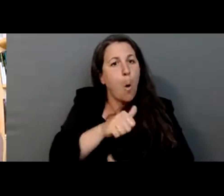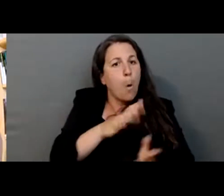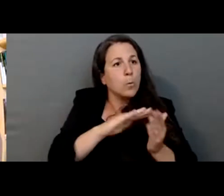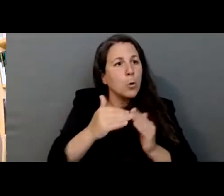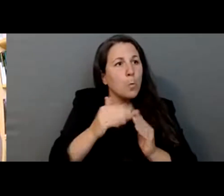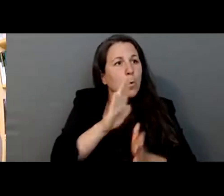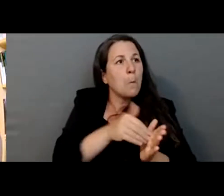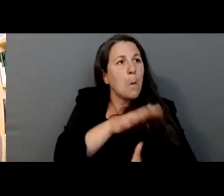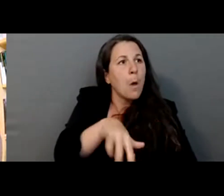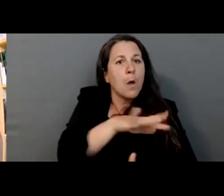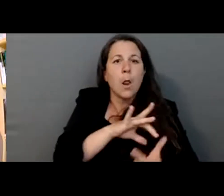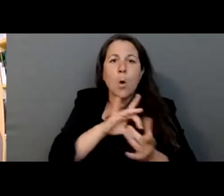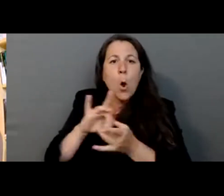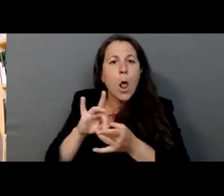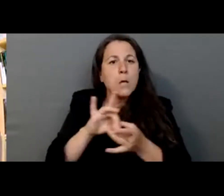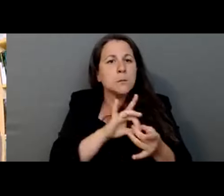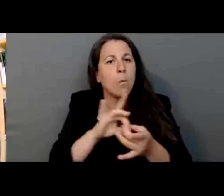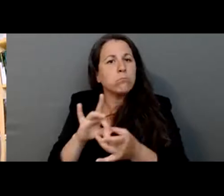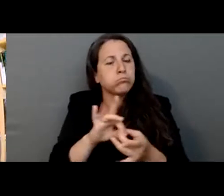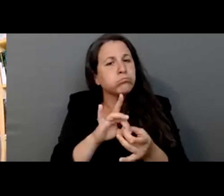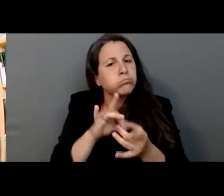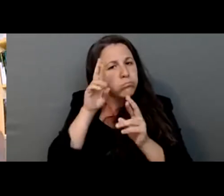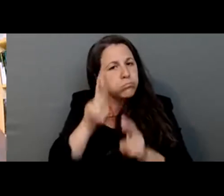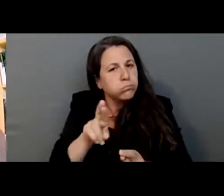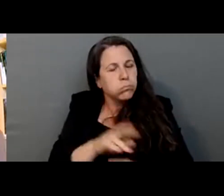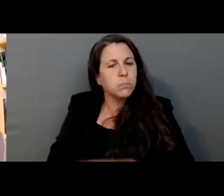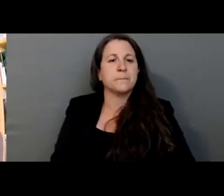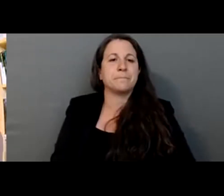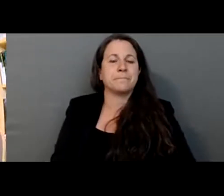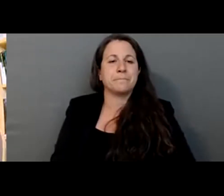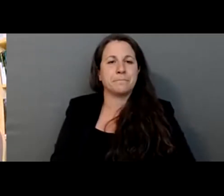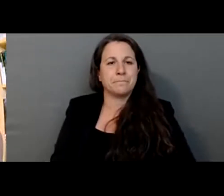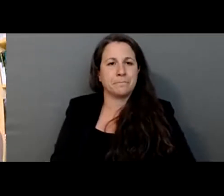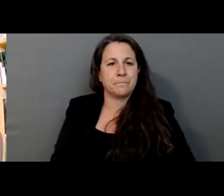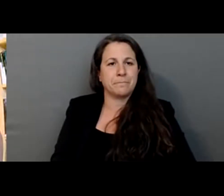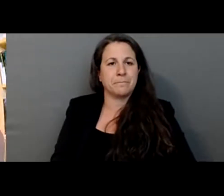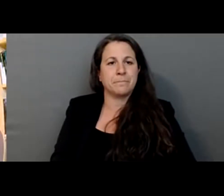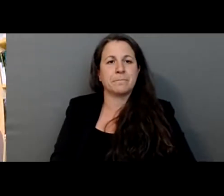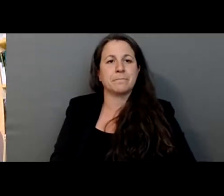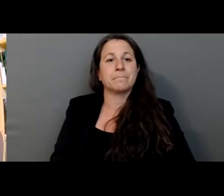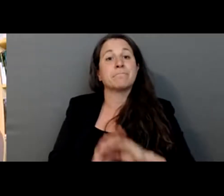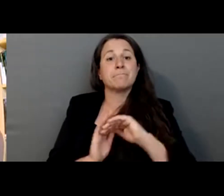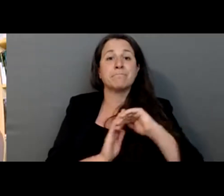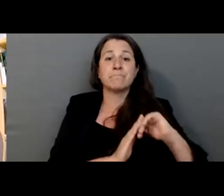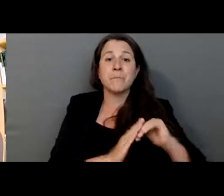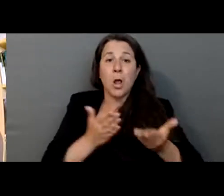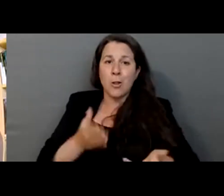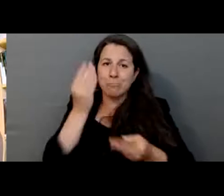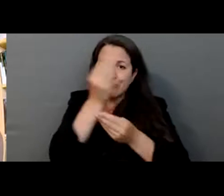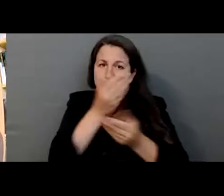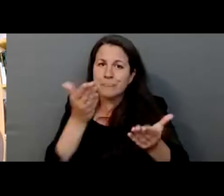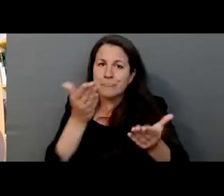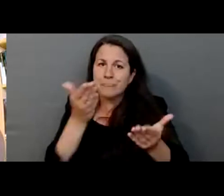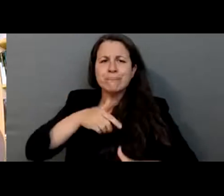communautés de Montréal. Permettez-moi maintenant de vous dire quelques mots sur la Ligue des droits et libertés comme